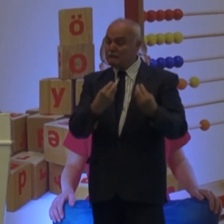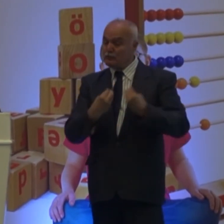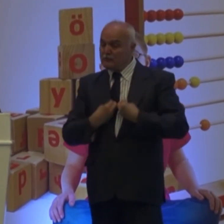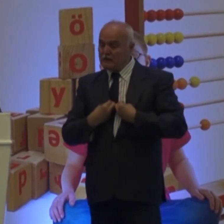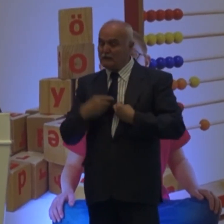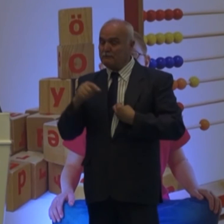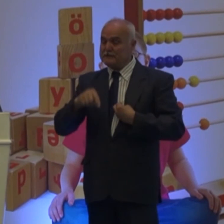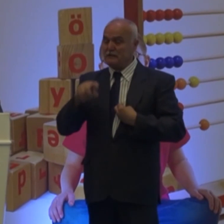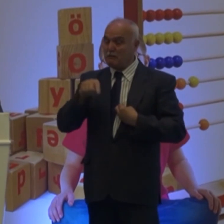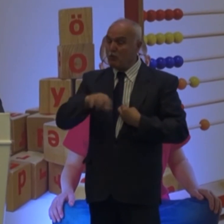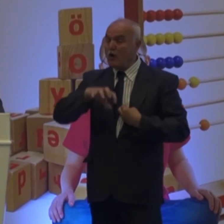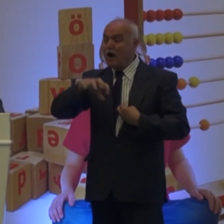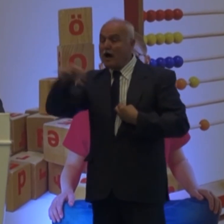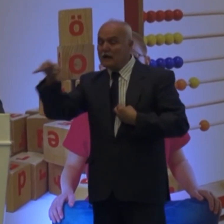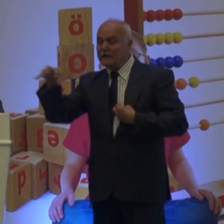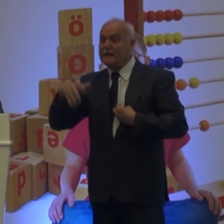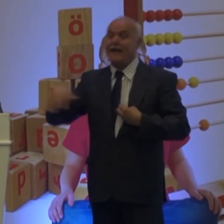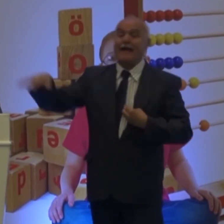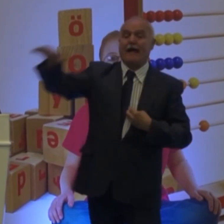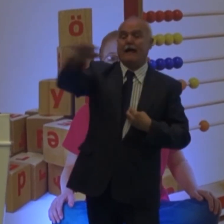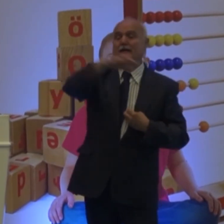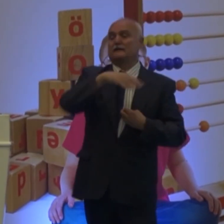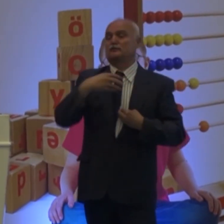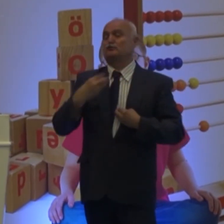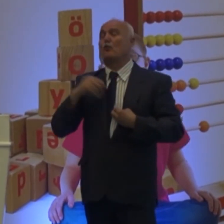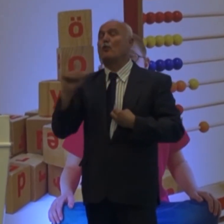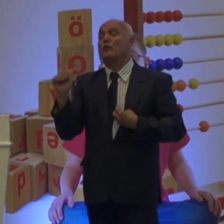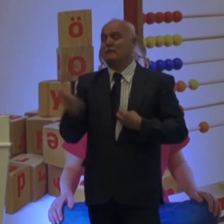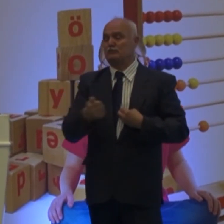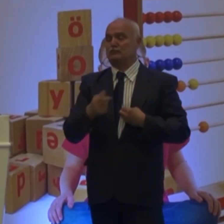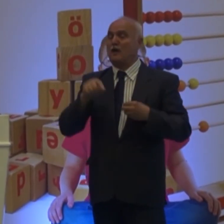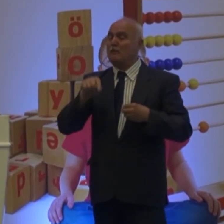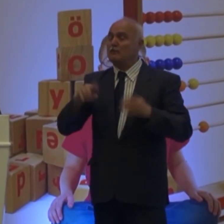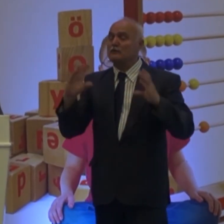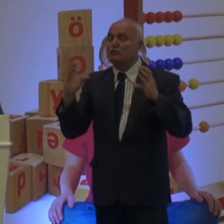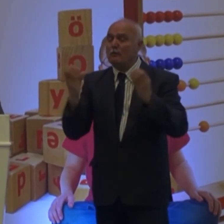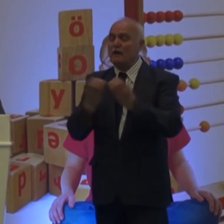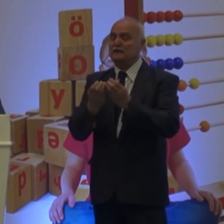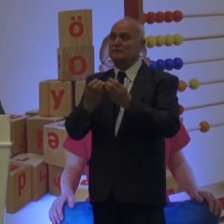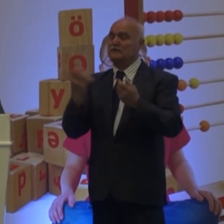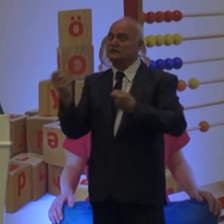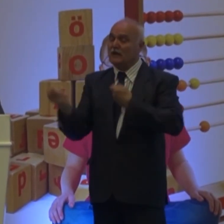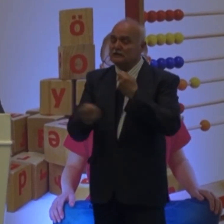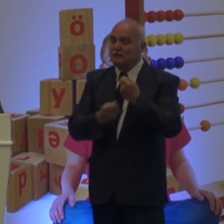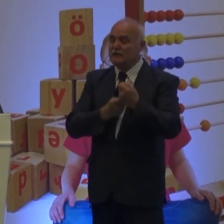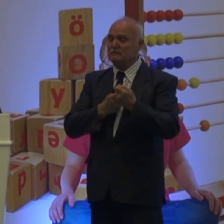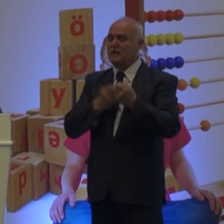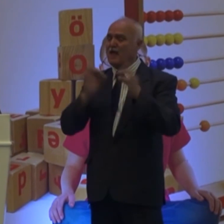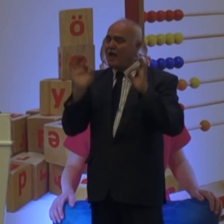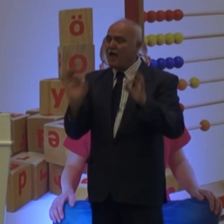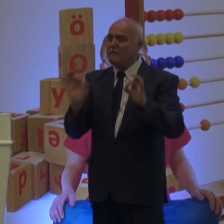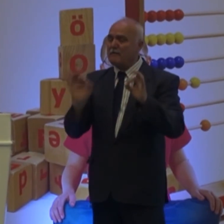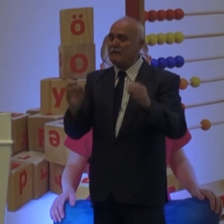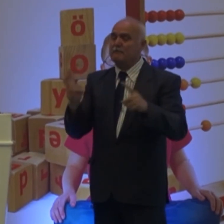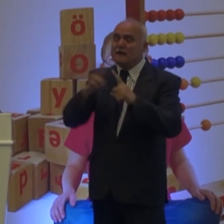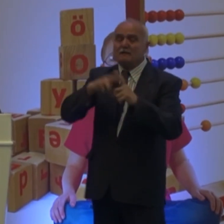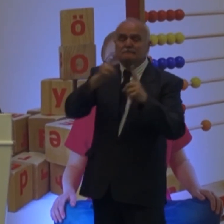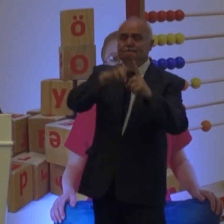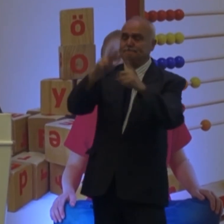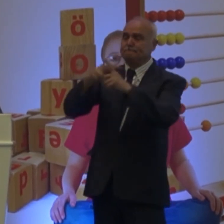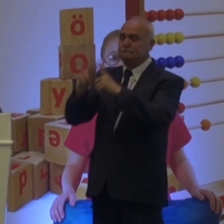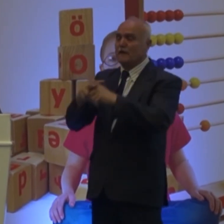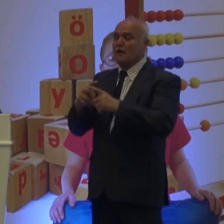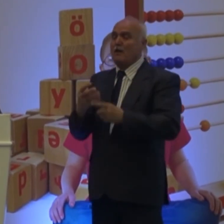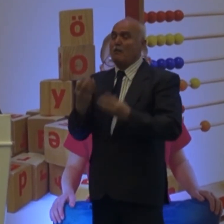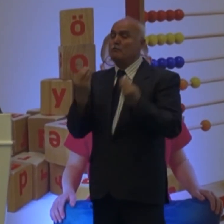bu alanımızdaki herkesi çok önemsiyoruz. Her toplantımıza, her çalışmamıza herkesin katılmasını